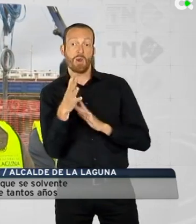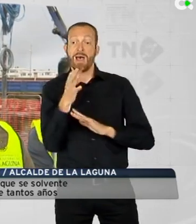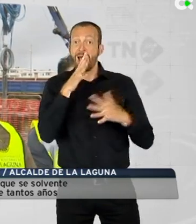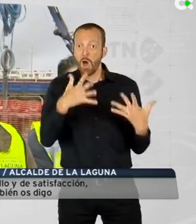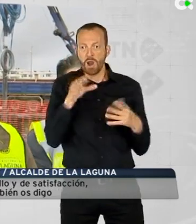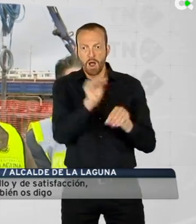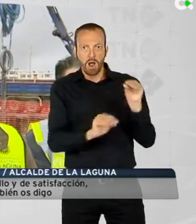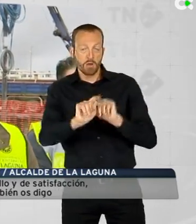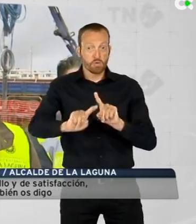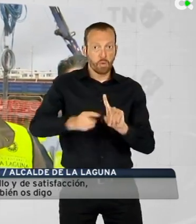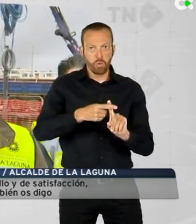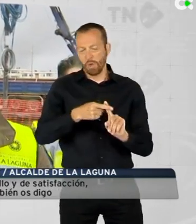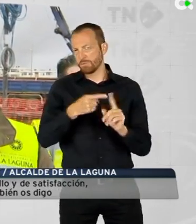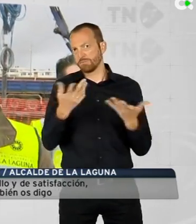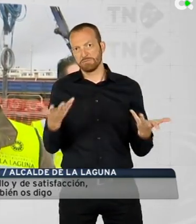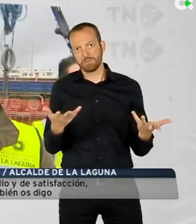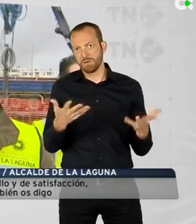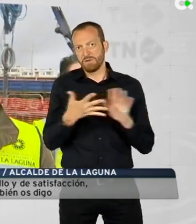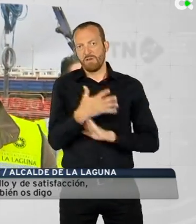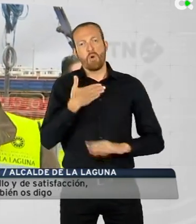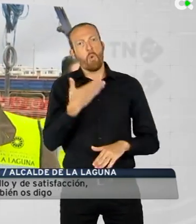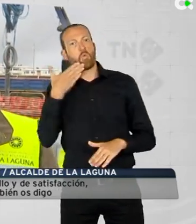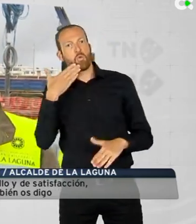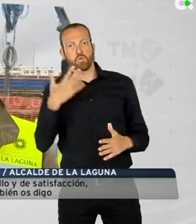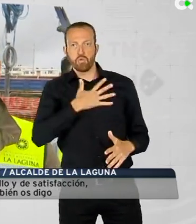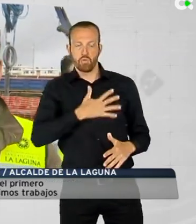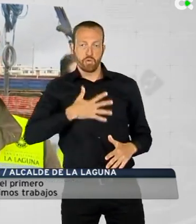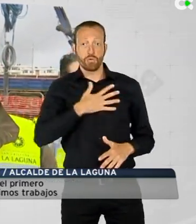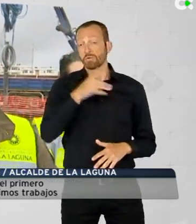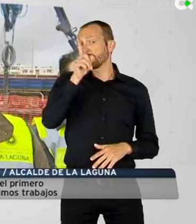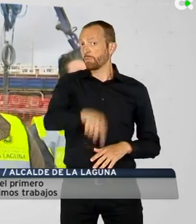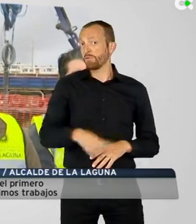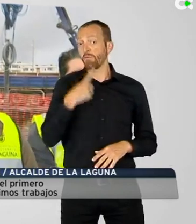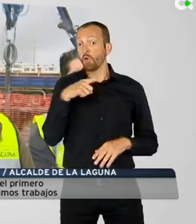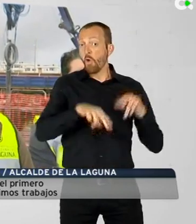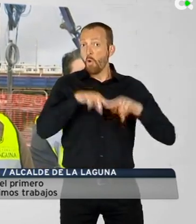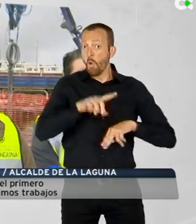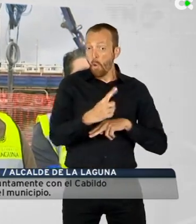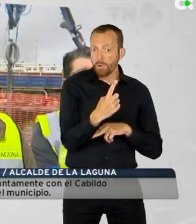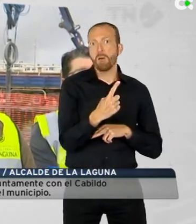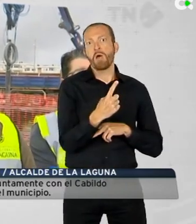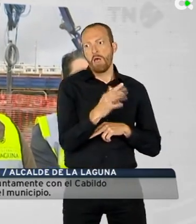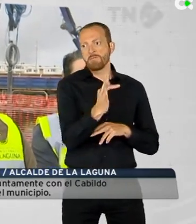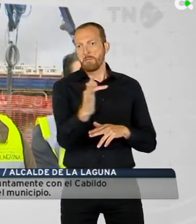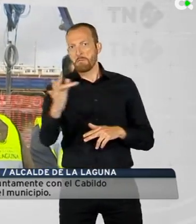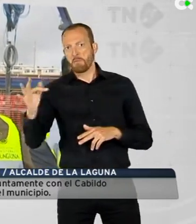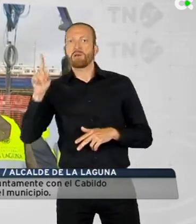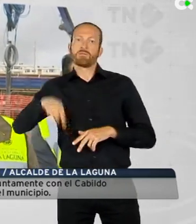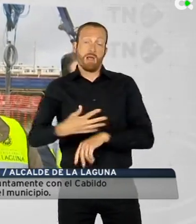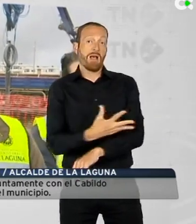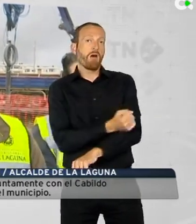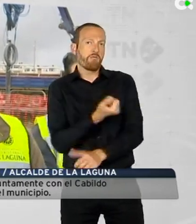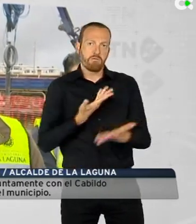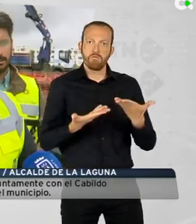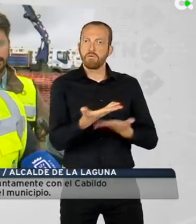de tantos años es nada más que un día de orgullo y de satisfacción, pero también digo que es el primero de muchísimos trabajos que se va a hacer conjuntamente con el Cabildo en